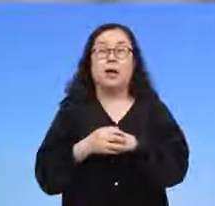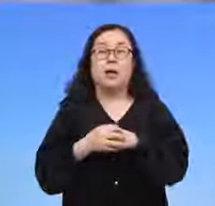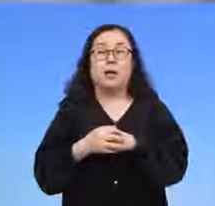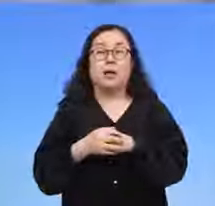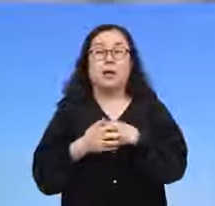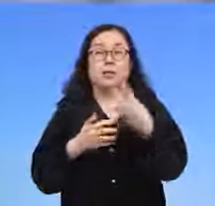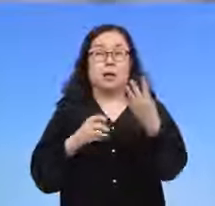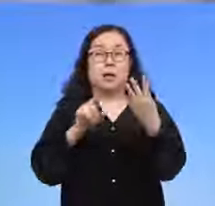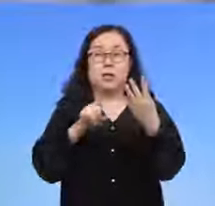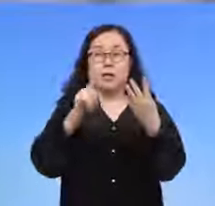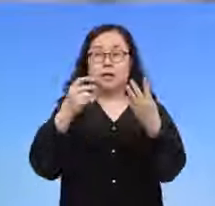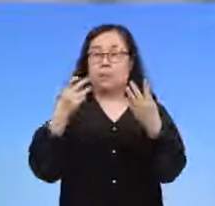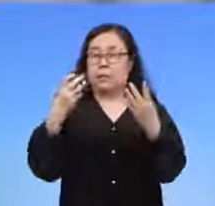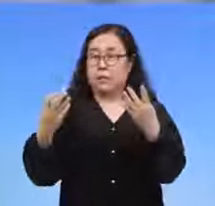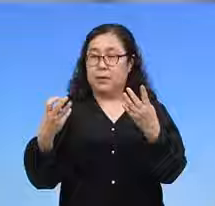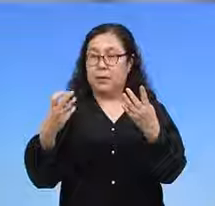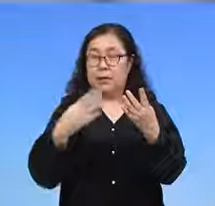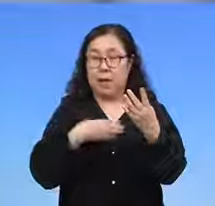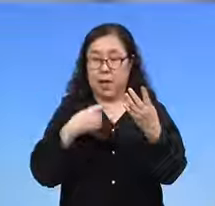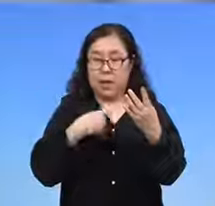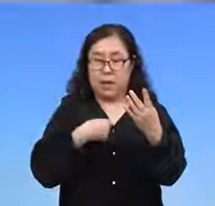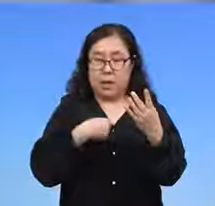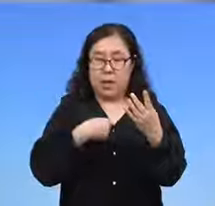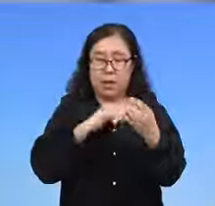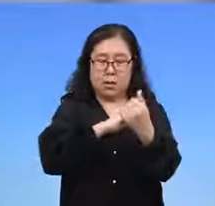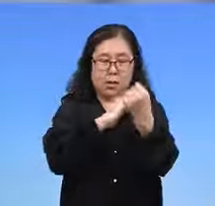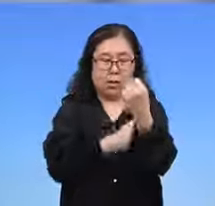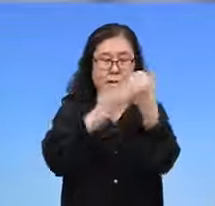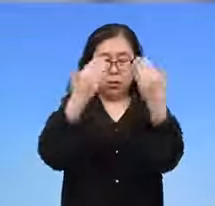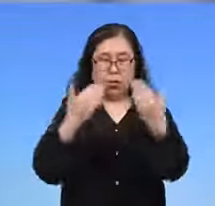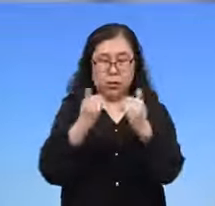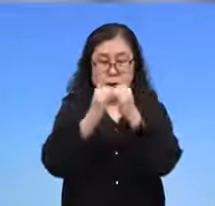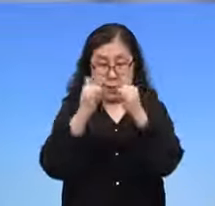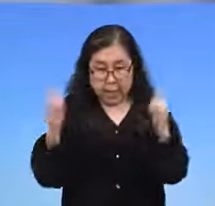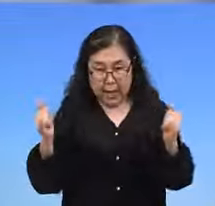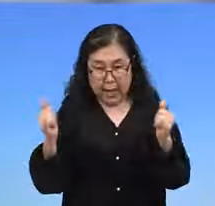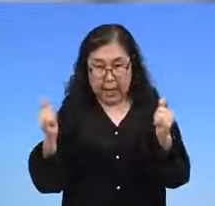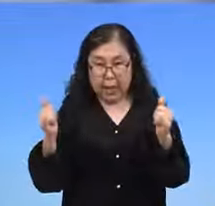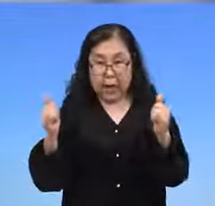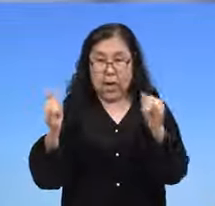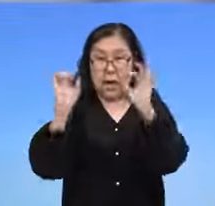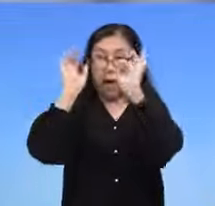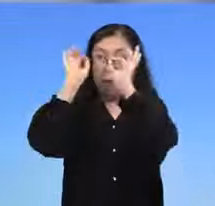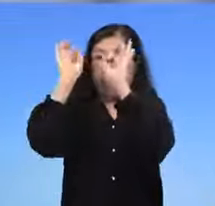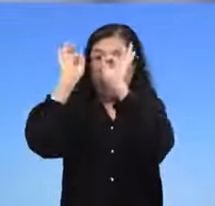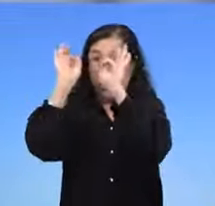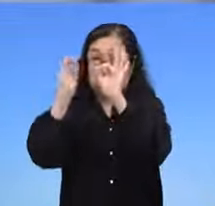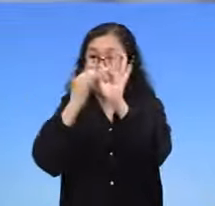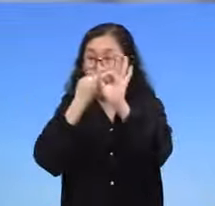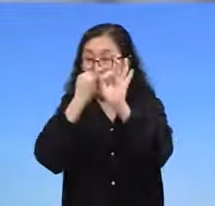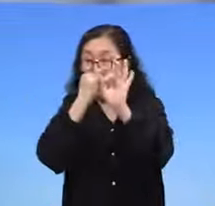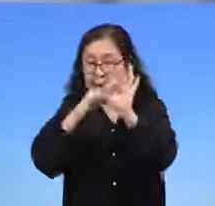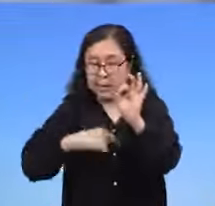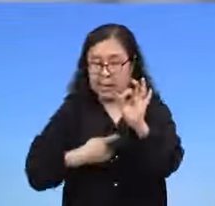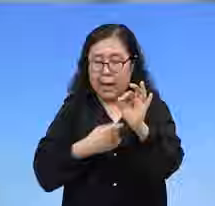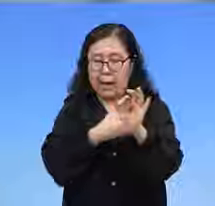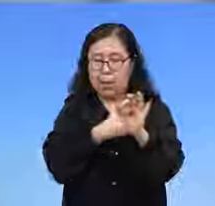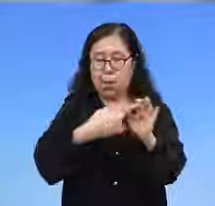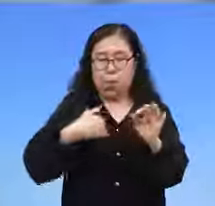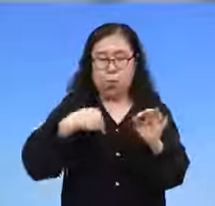13절에 내게 능력 주시는 자, 이게 보여지기 시작하는 게 이게 자족 훈련이거든요.